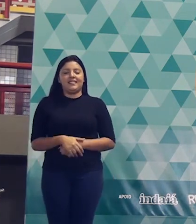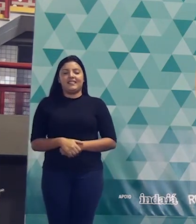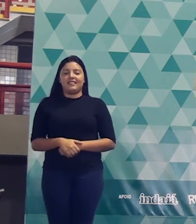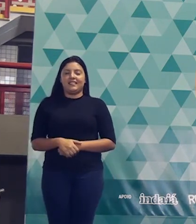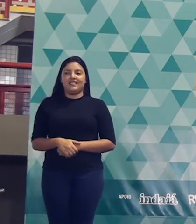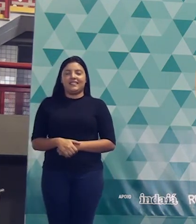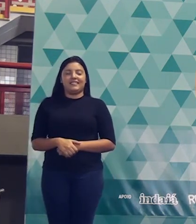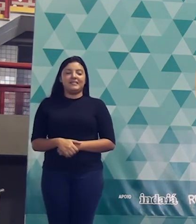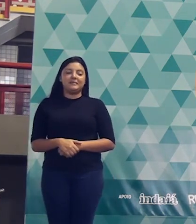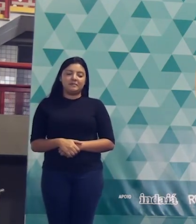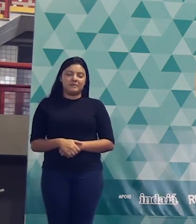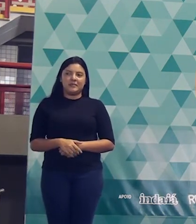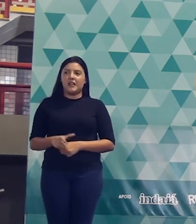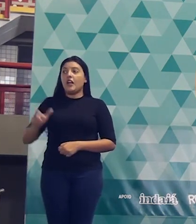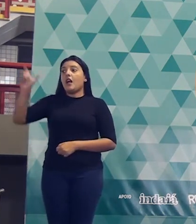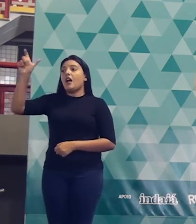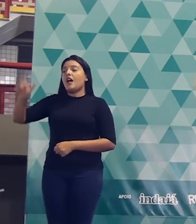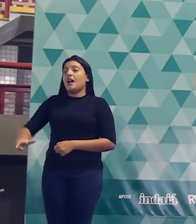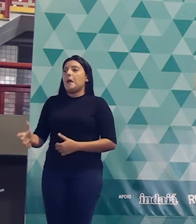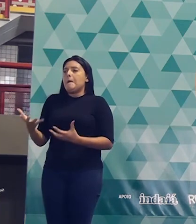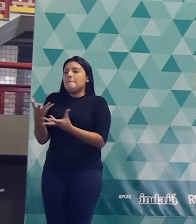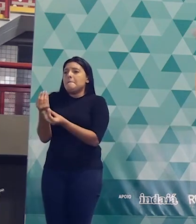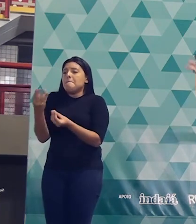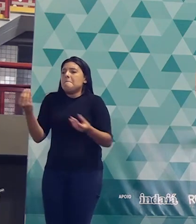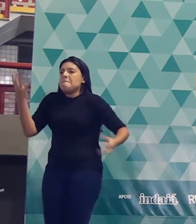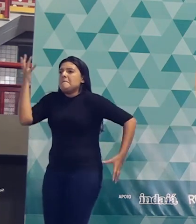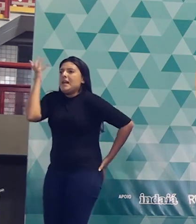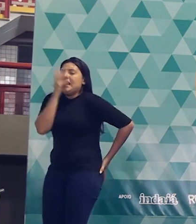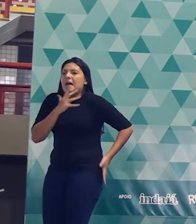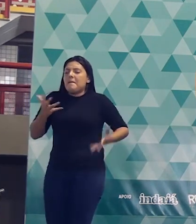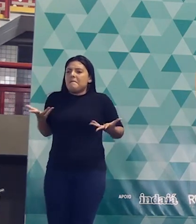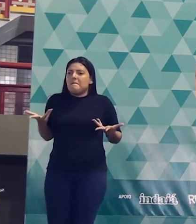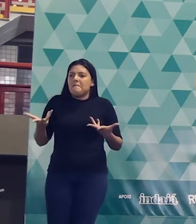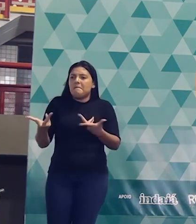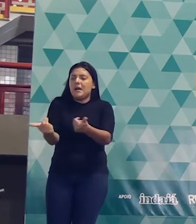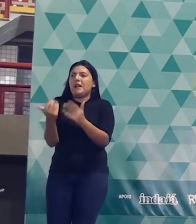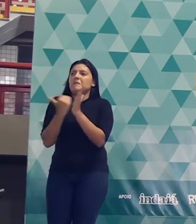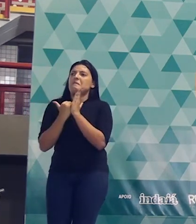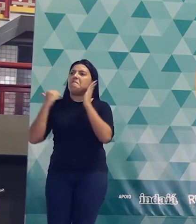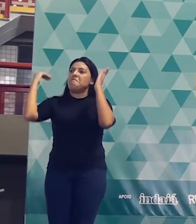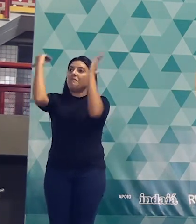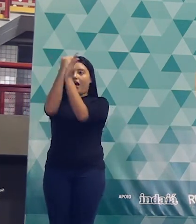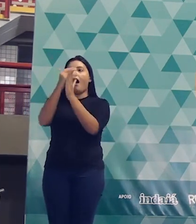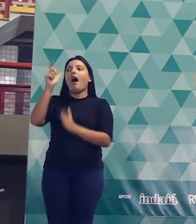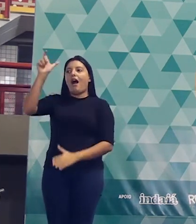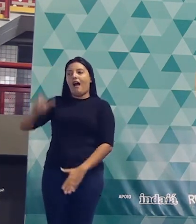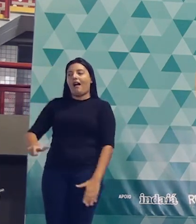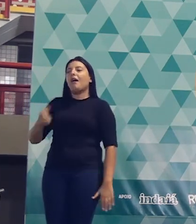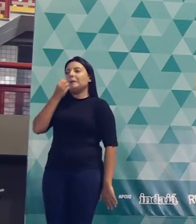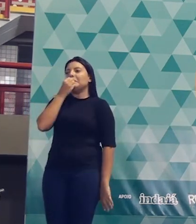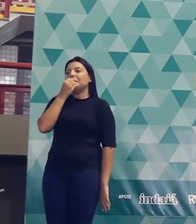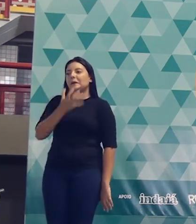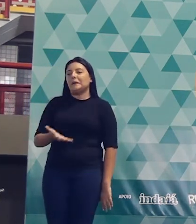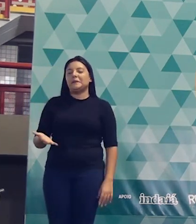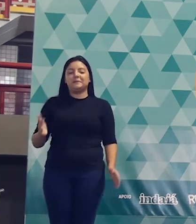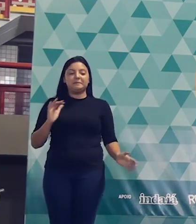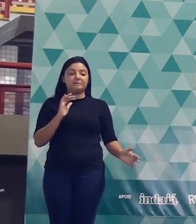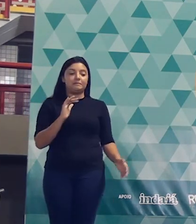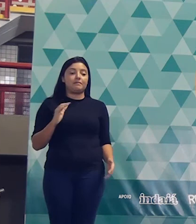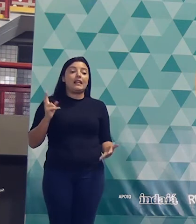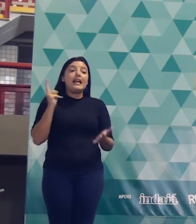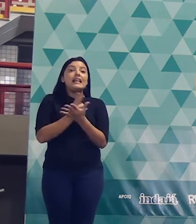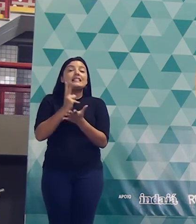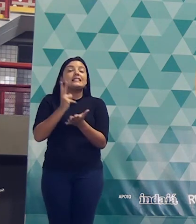Certo? Ó, você está muito linda hoje, muito mais do que é, né? Aí sim. Pressuposto é